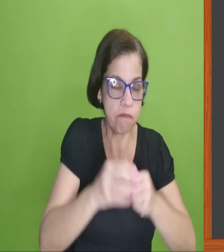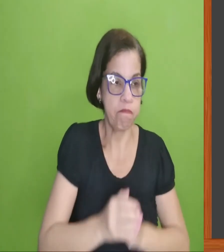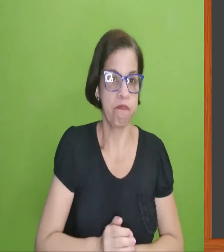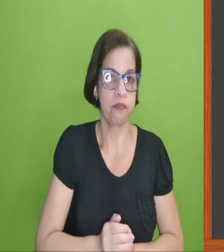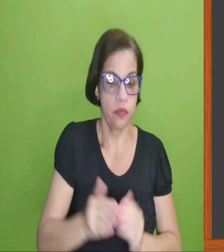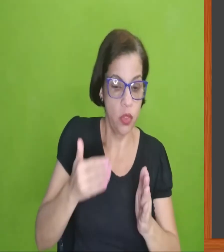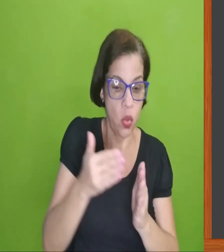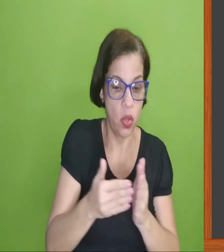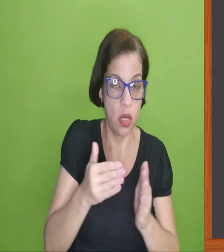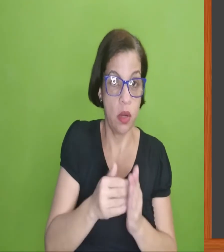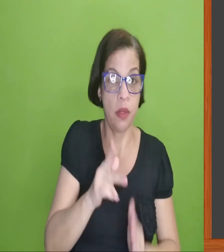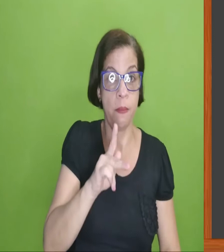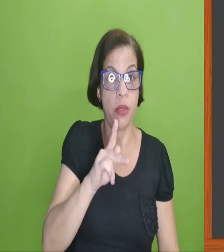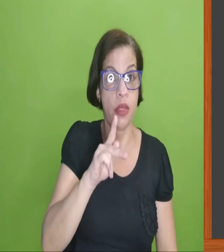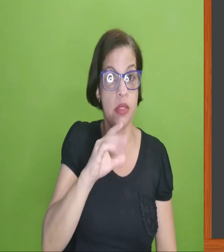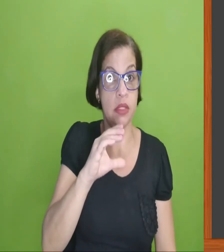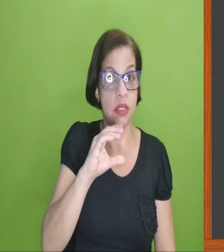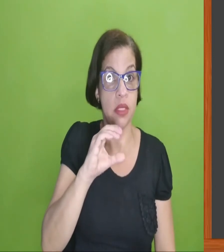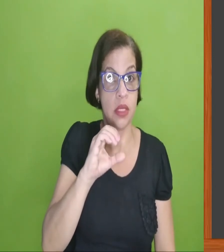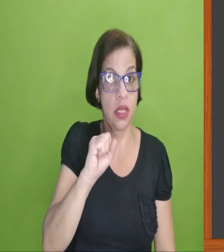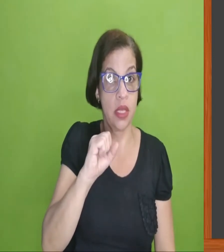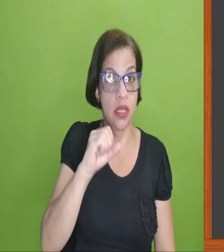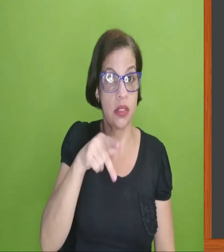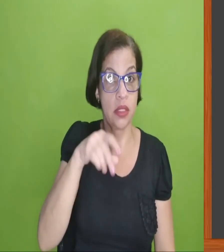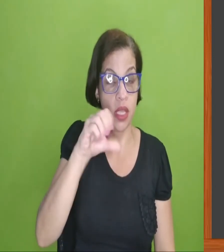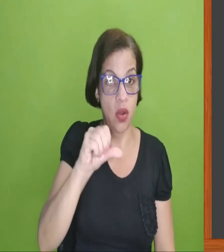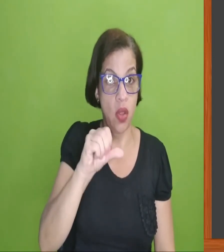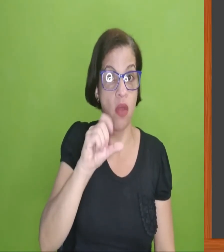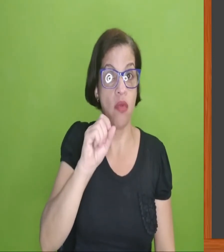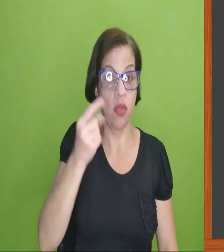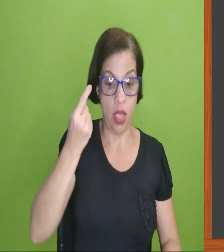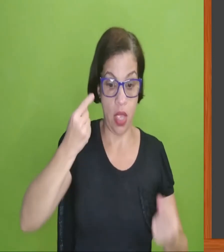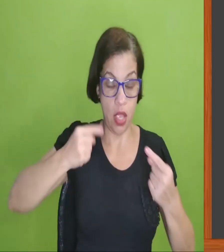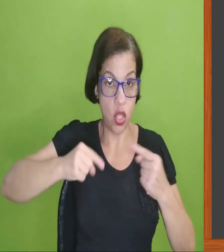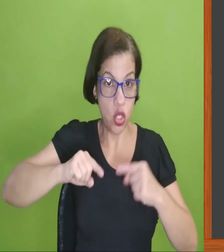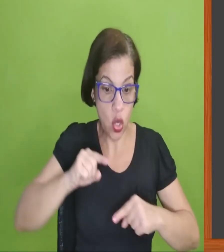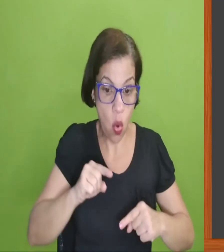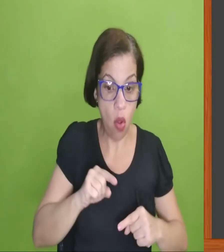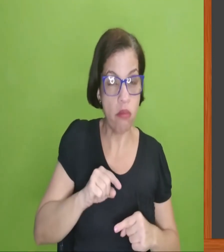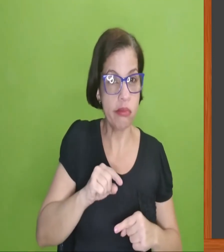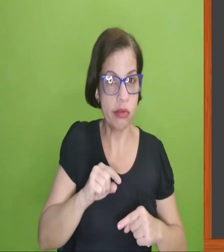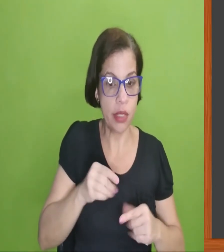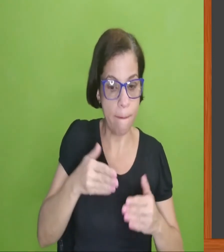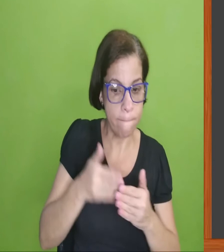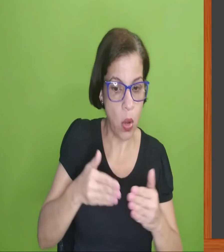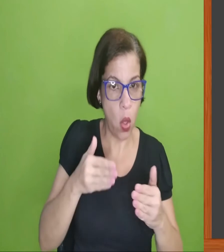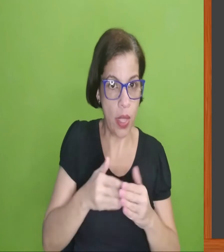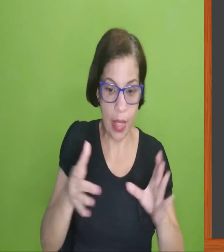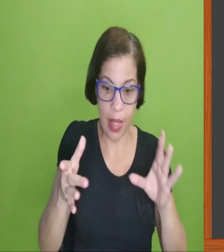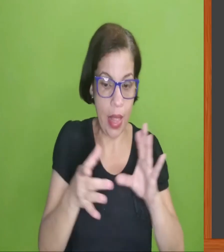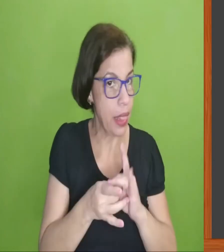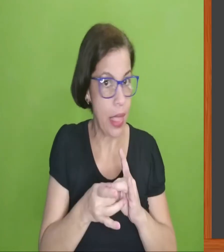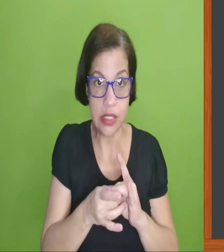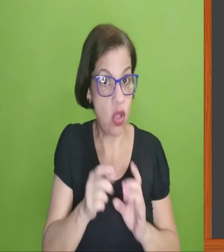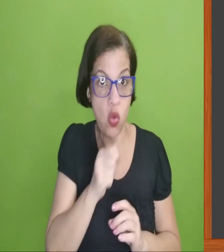Os inibidores da PCSK9 são anticorpos que bloqueiam a proteína, impedindo a sua ligação ao